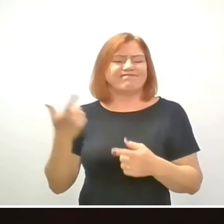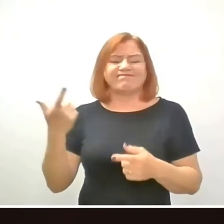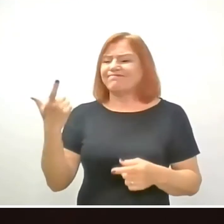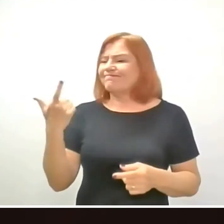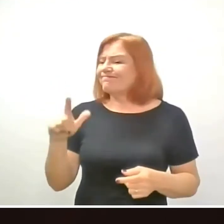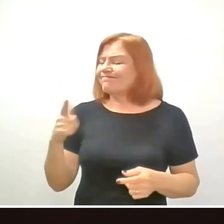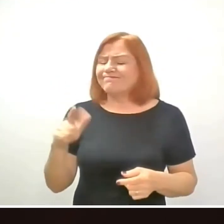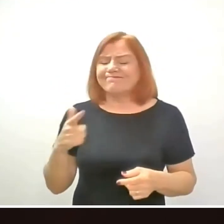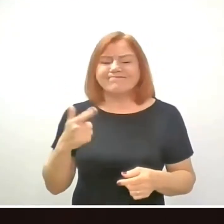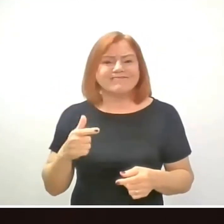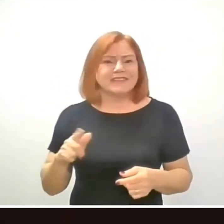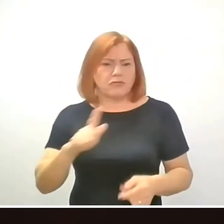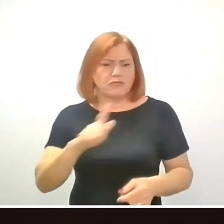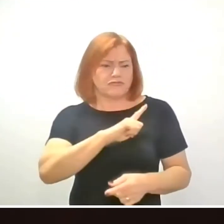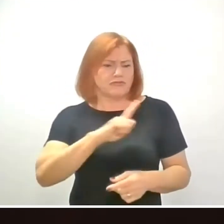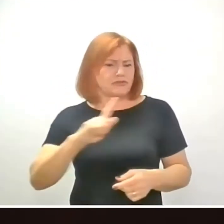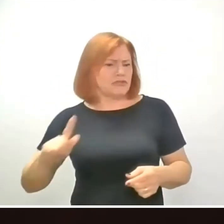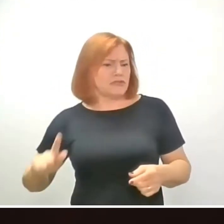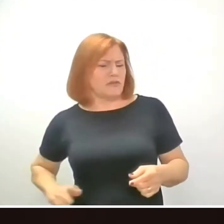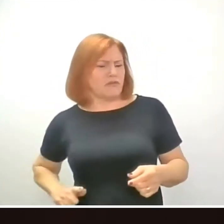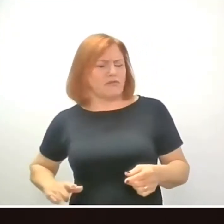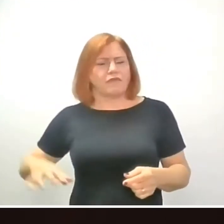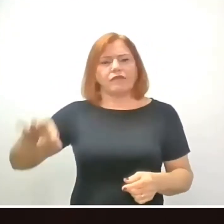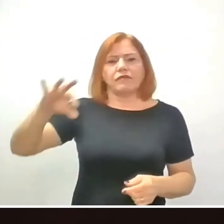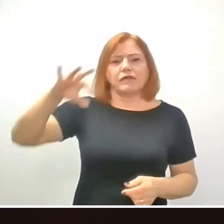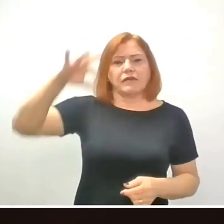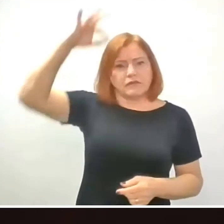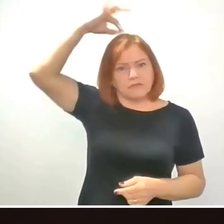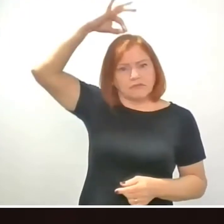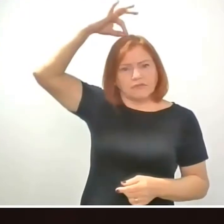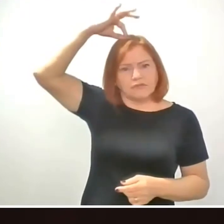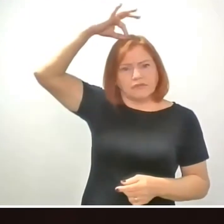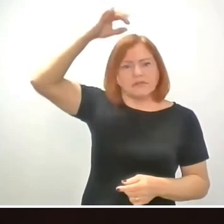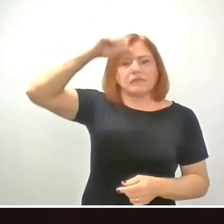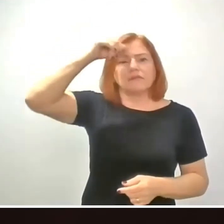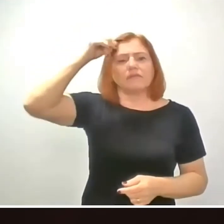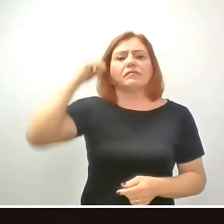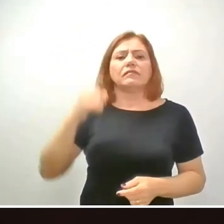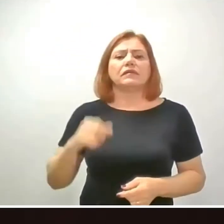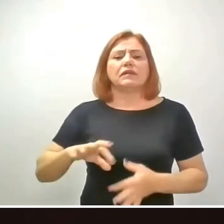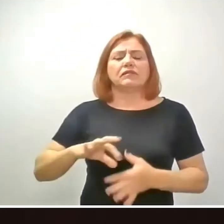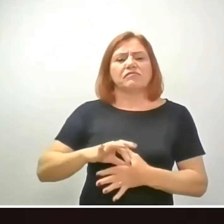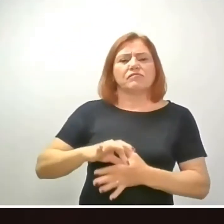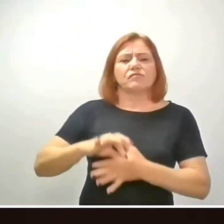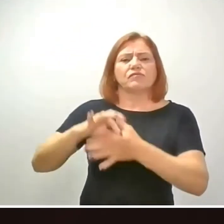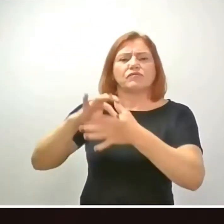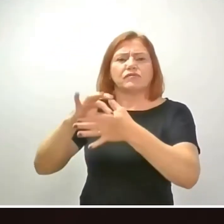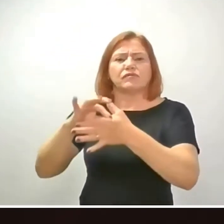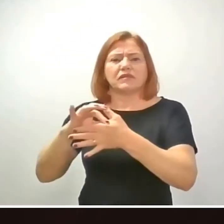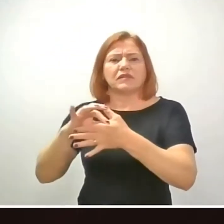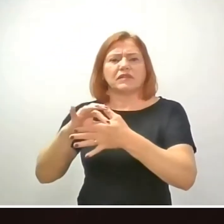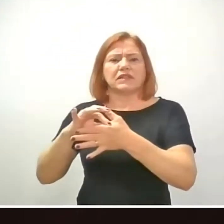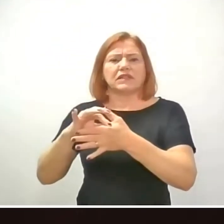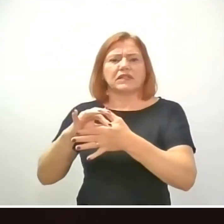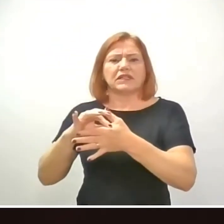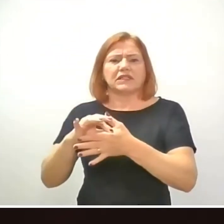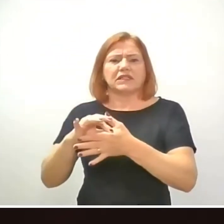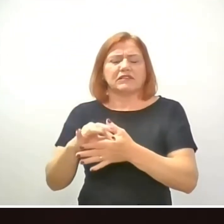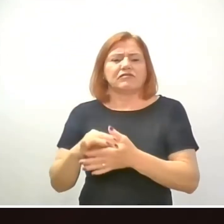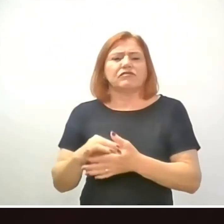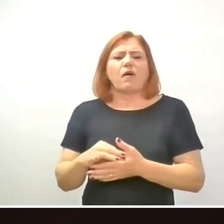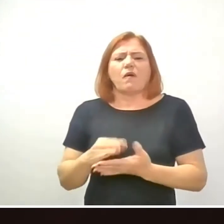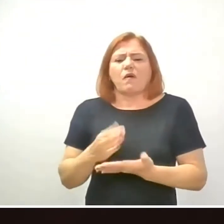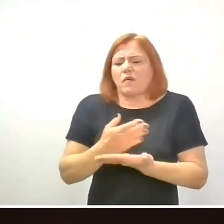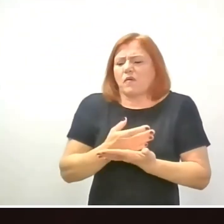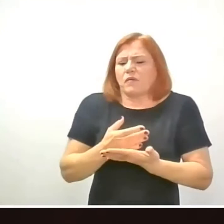na organização humana, os homens, os líderes, passaram a gostar, a amar a